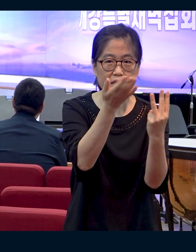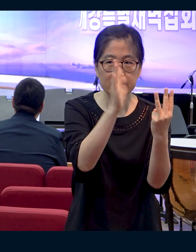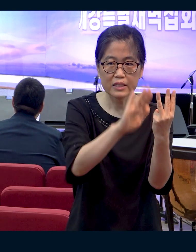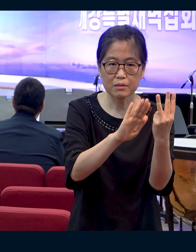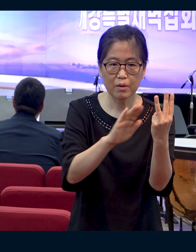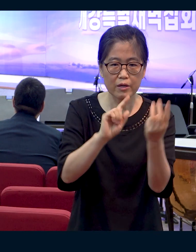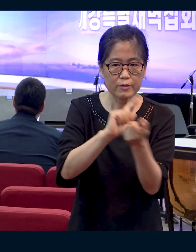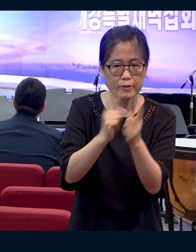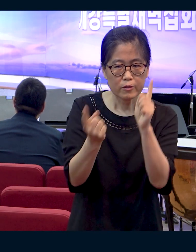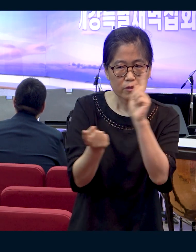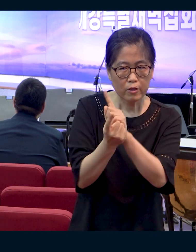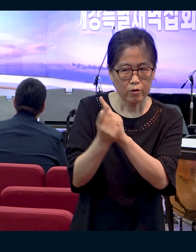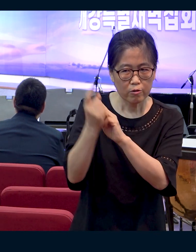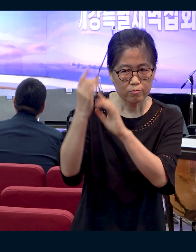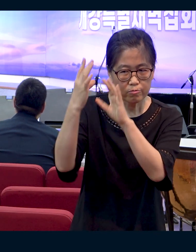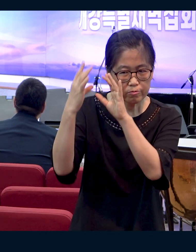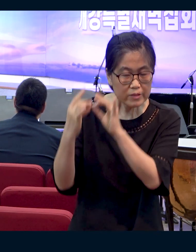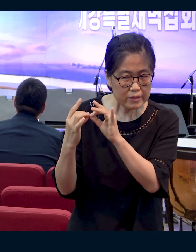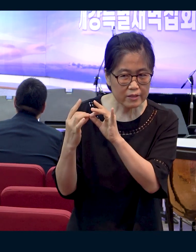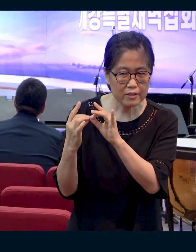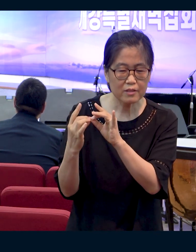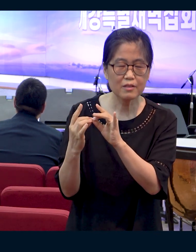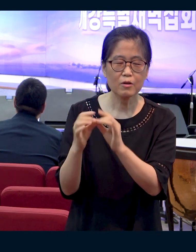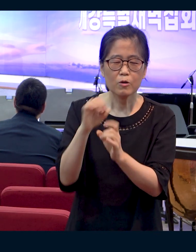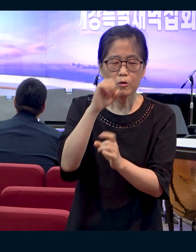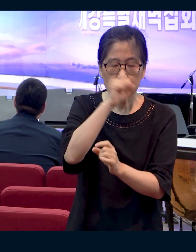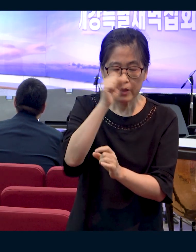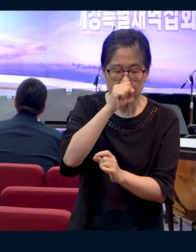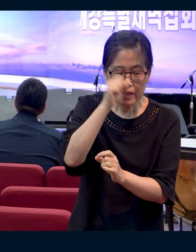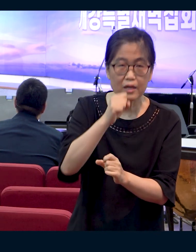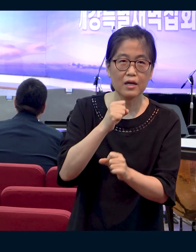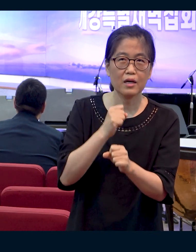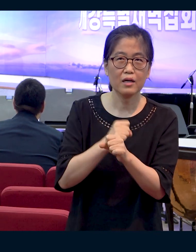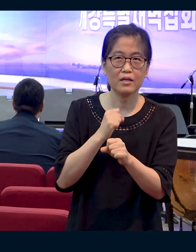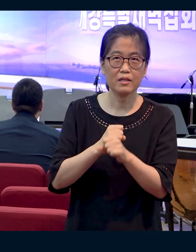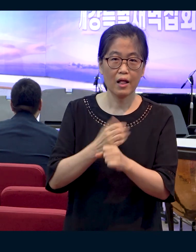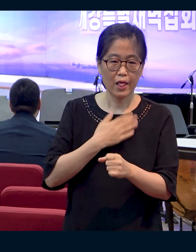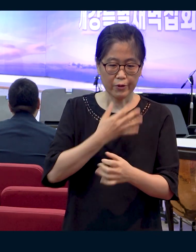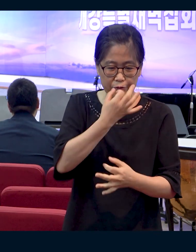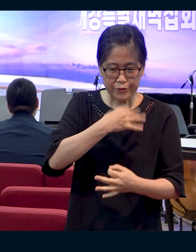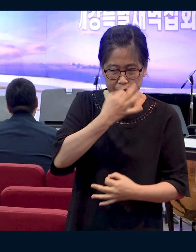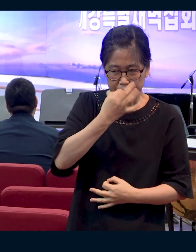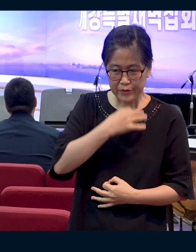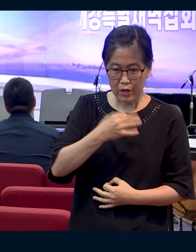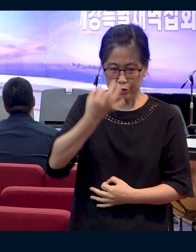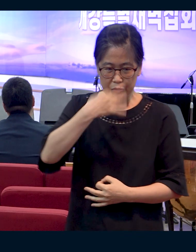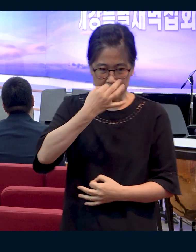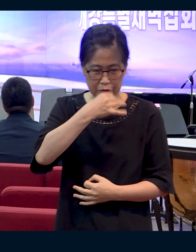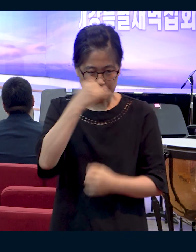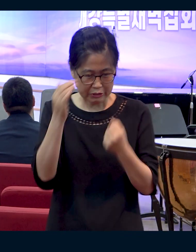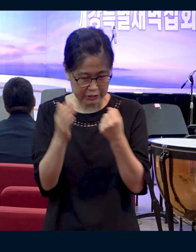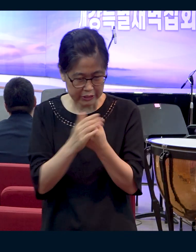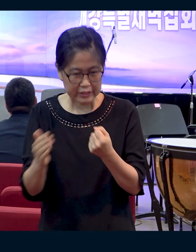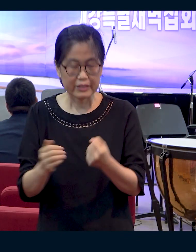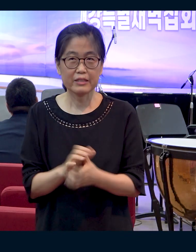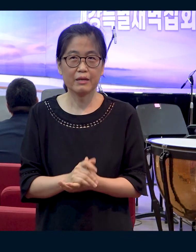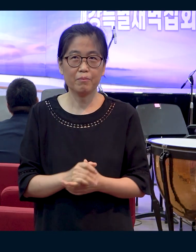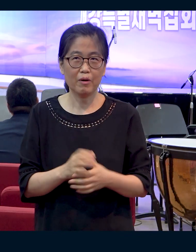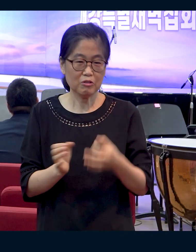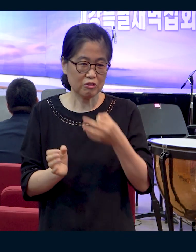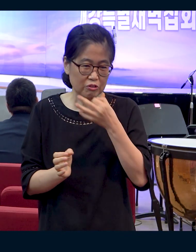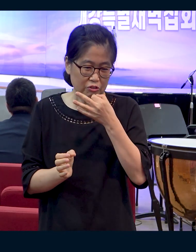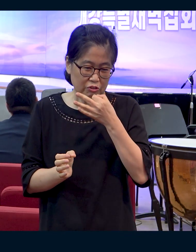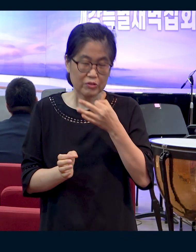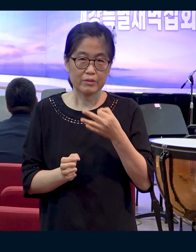막 같이 막 붙을 때가 있어요. 그래갖고 막 그냥 막 이익이 맞으니까 어떤 뭐 자기 어떤